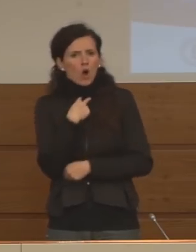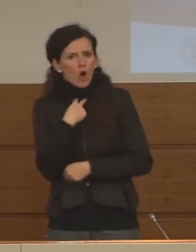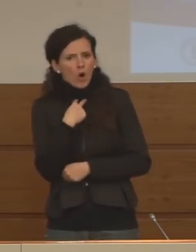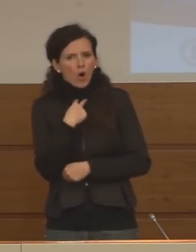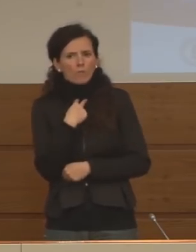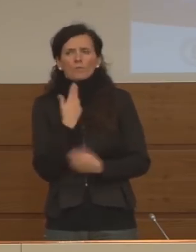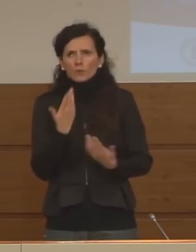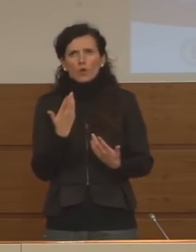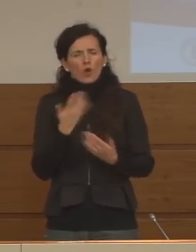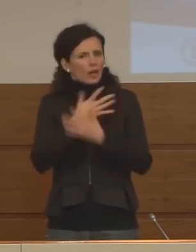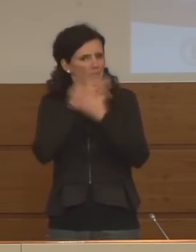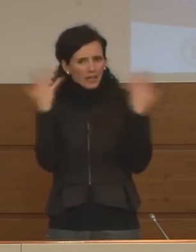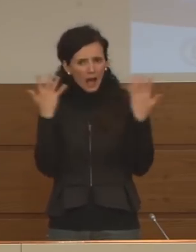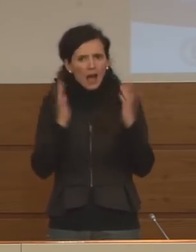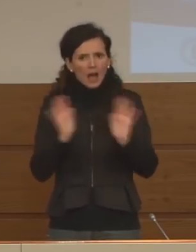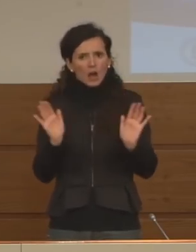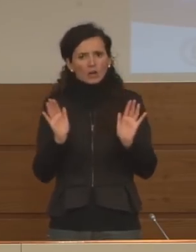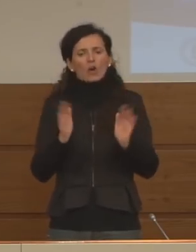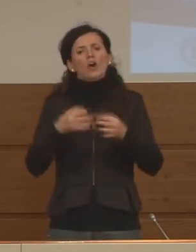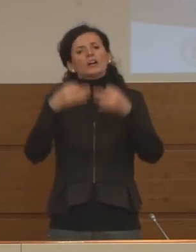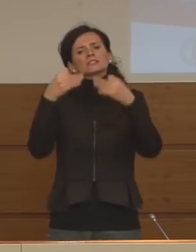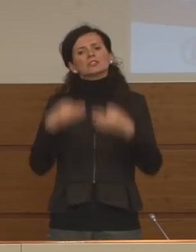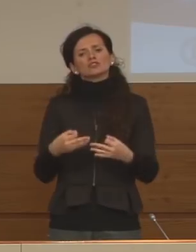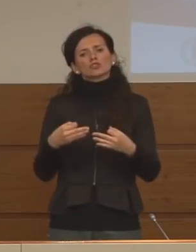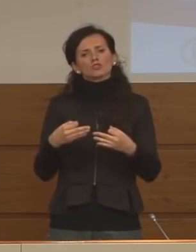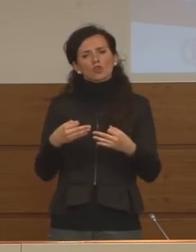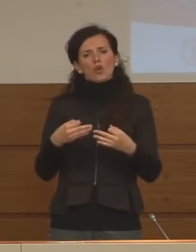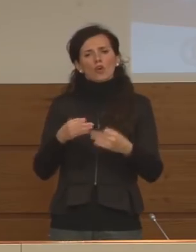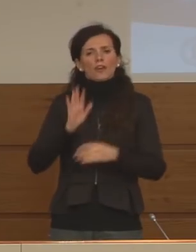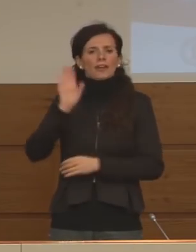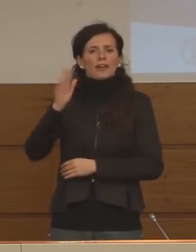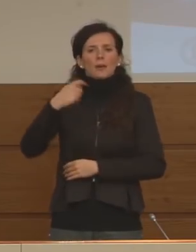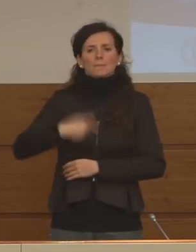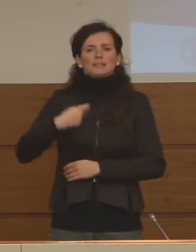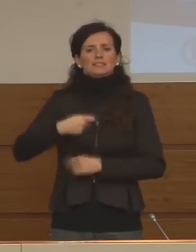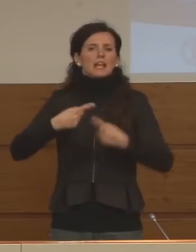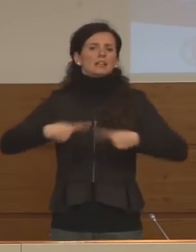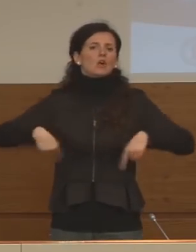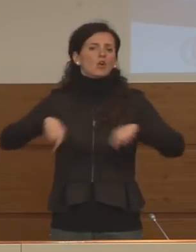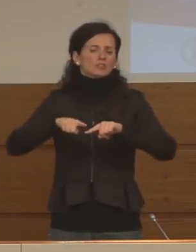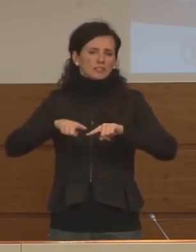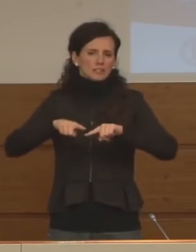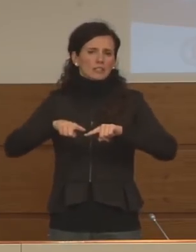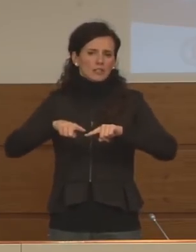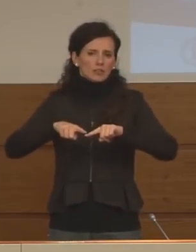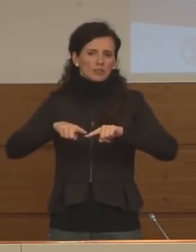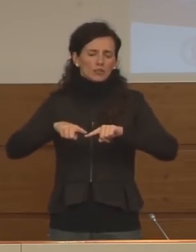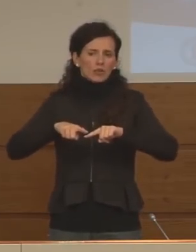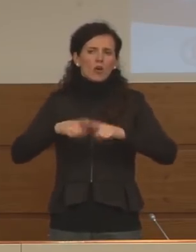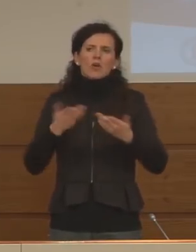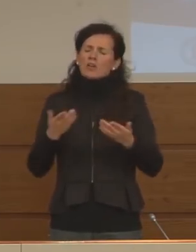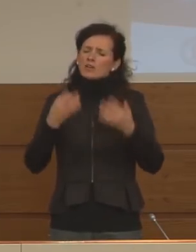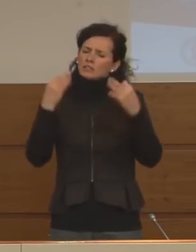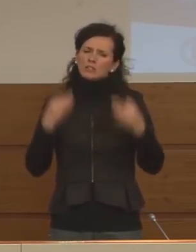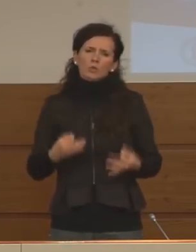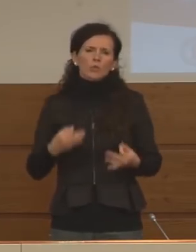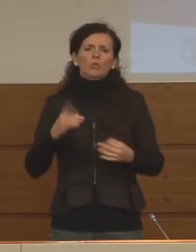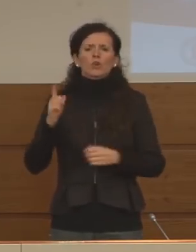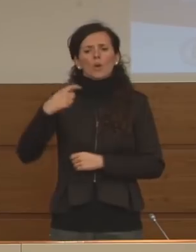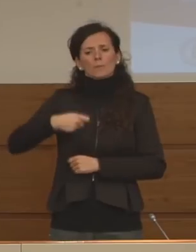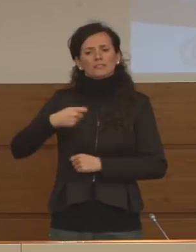sia alla decisione del presidente del consiglio il quale certamente